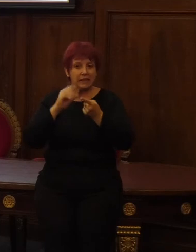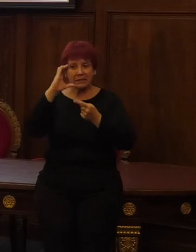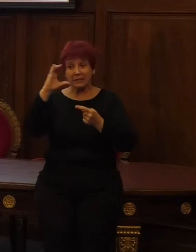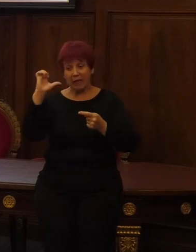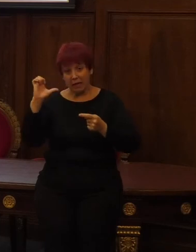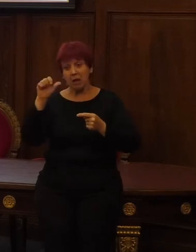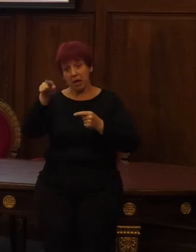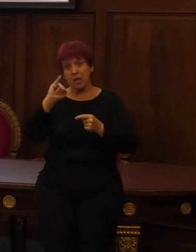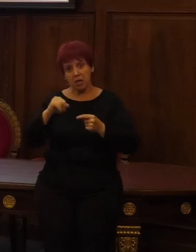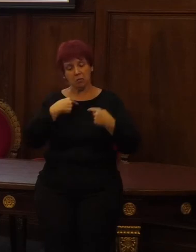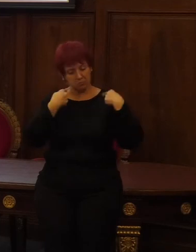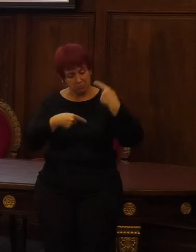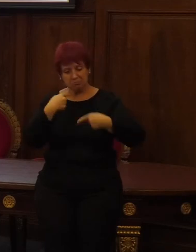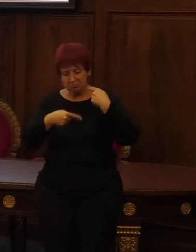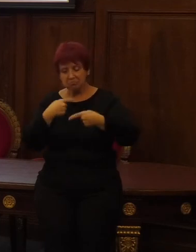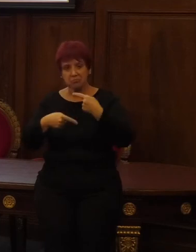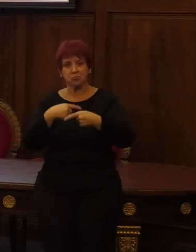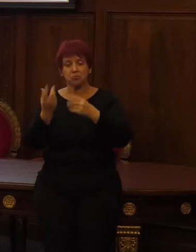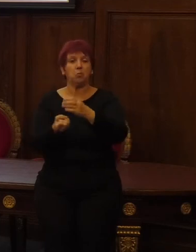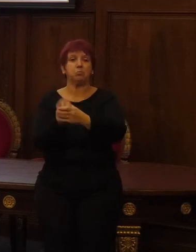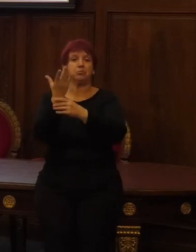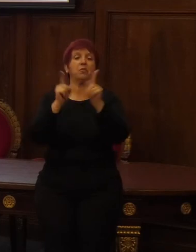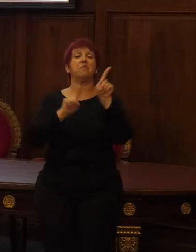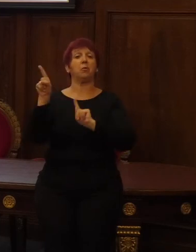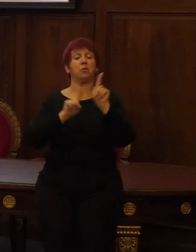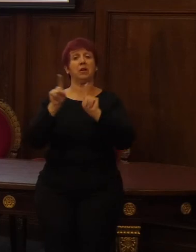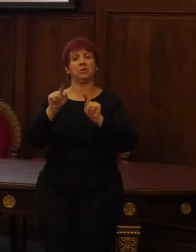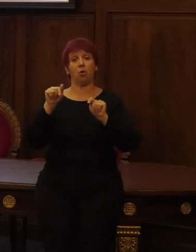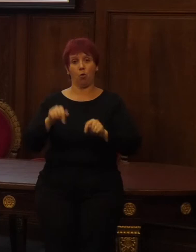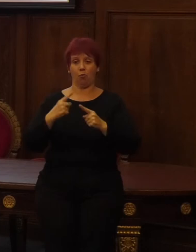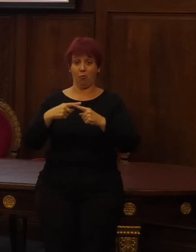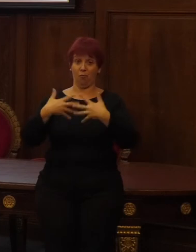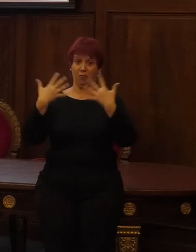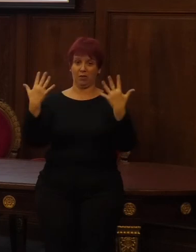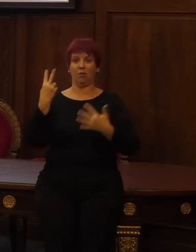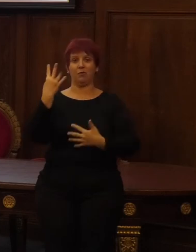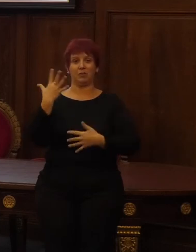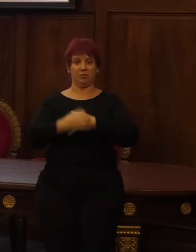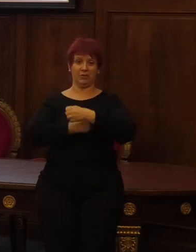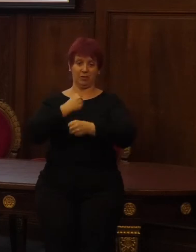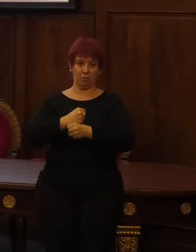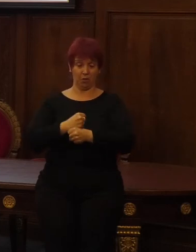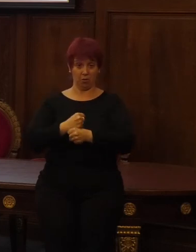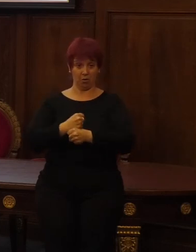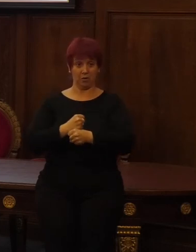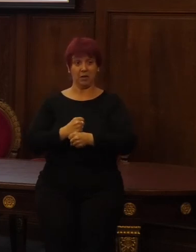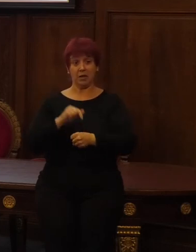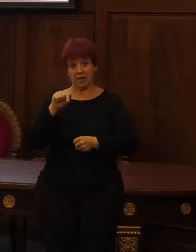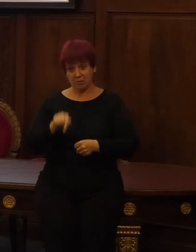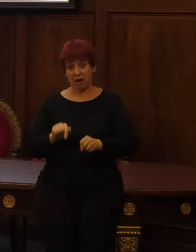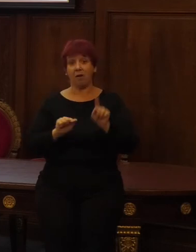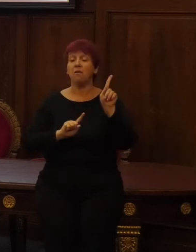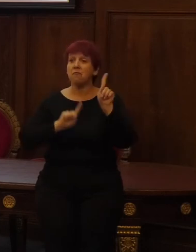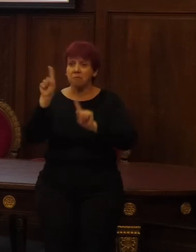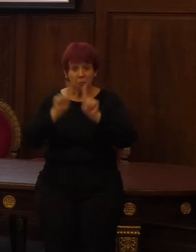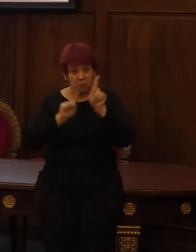para el IPUR, y así pasó para la creación de la facultad que hoy festejamos 25 años. Es decir,